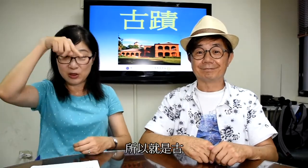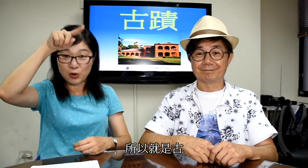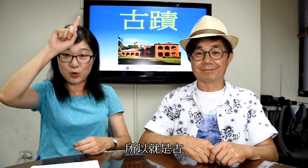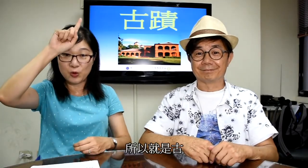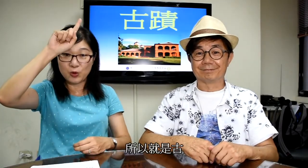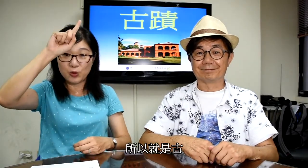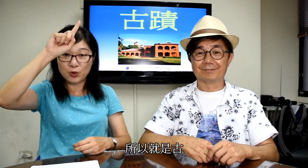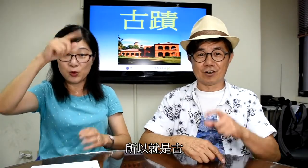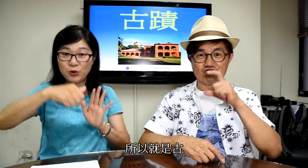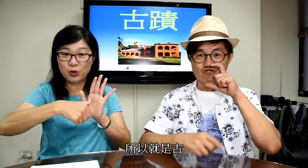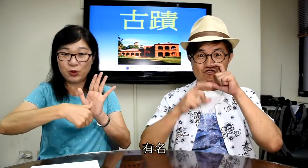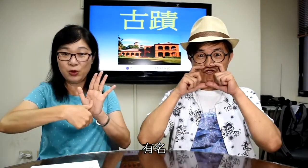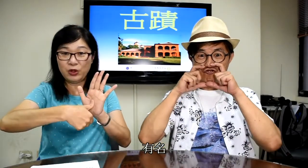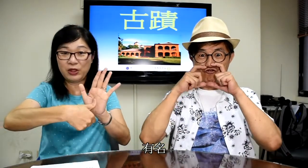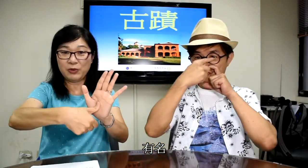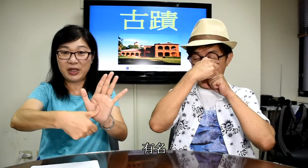古有名，